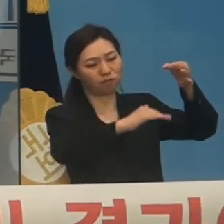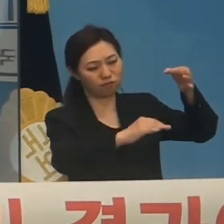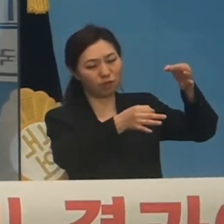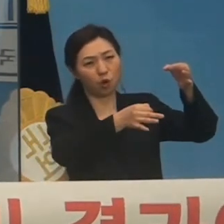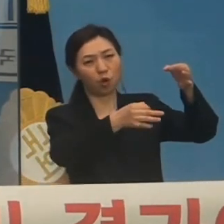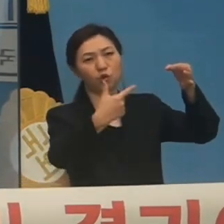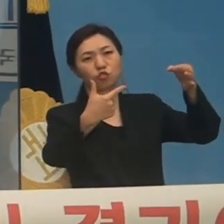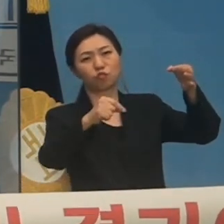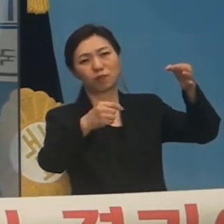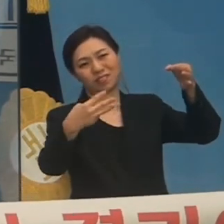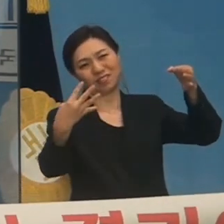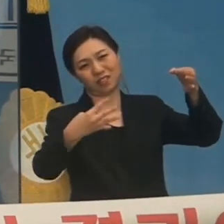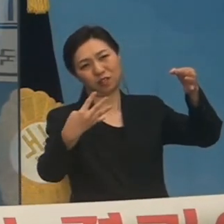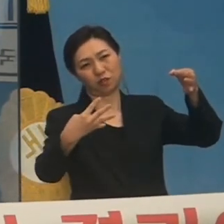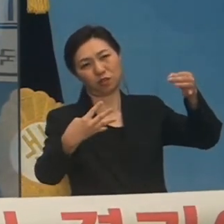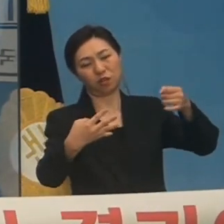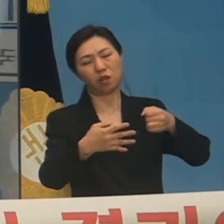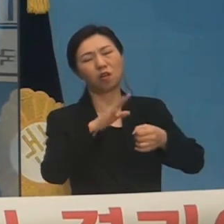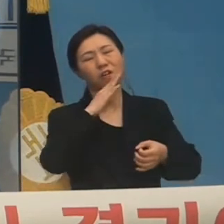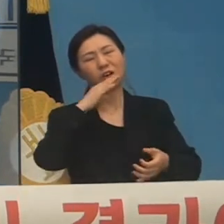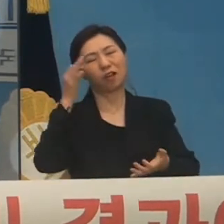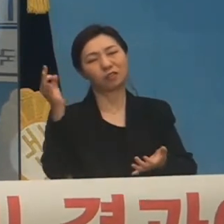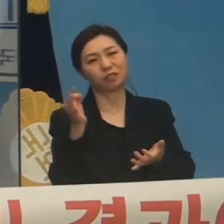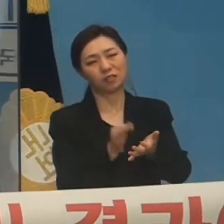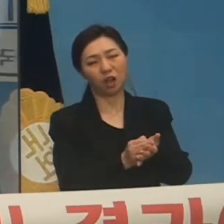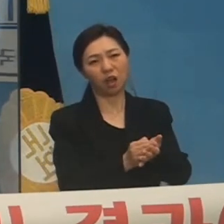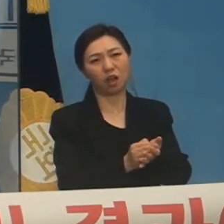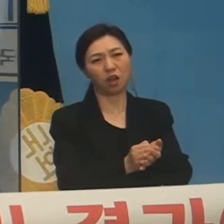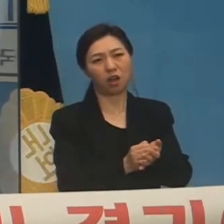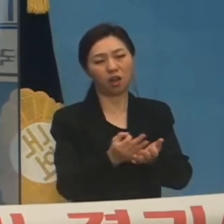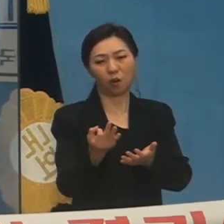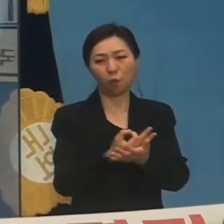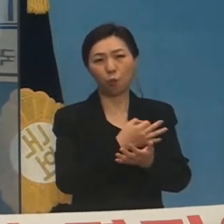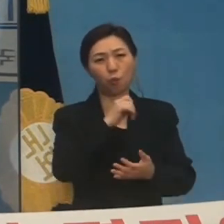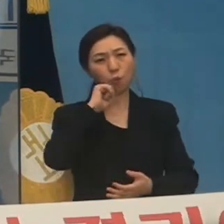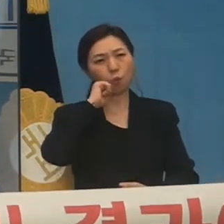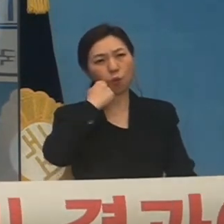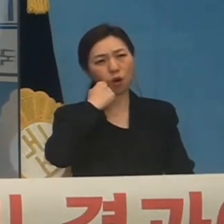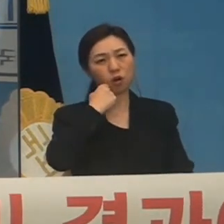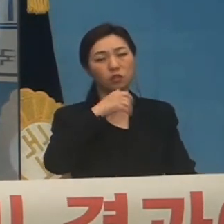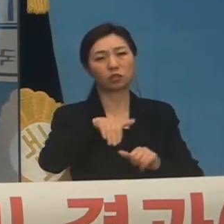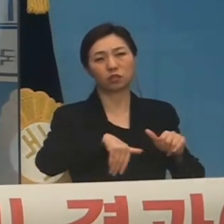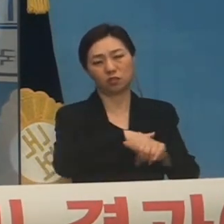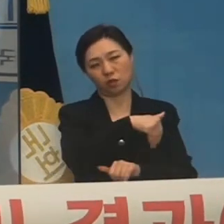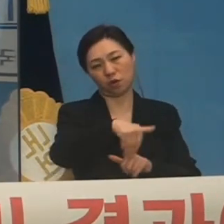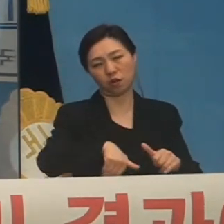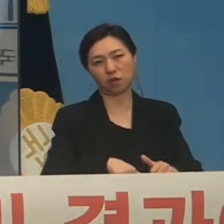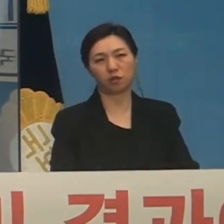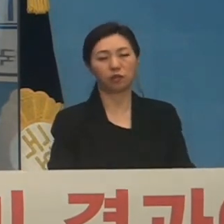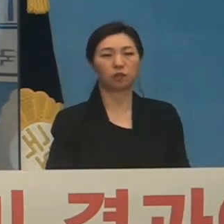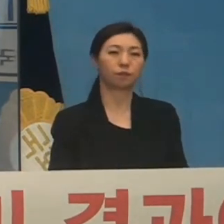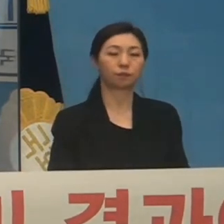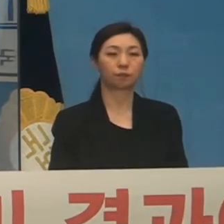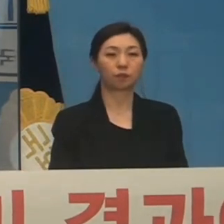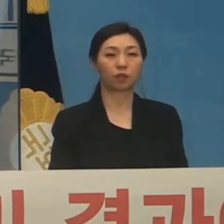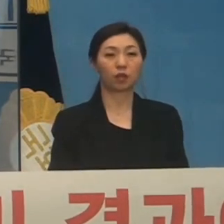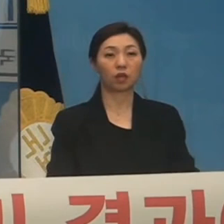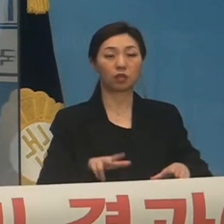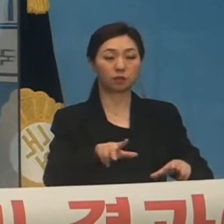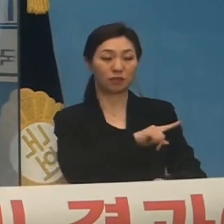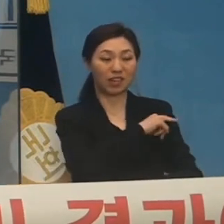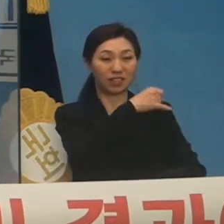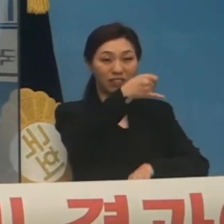농가의 경제적 피해도 불가피한 상황입니다. 특히 이번 최저가